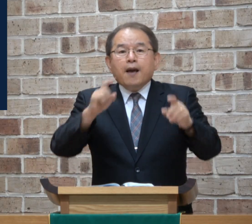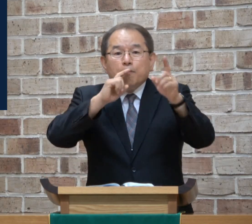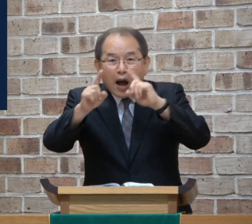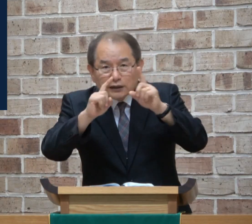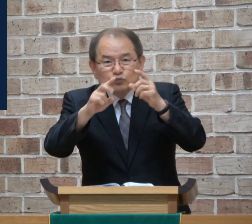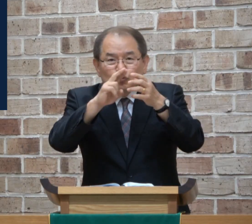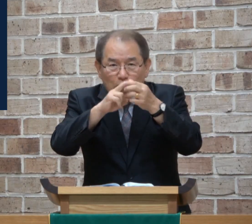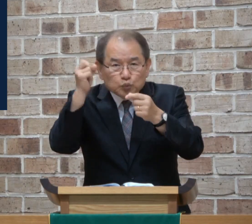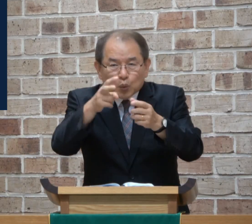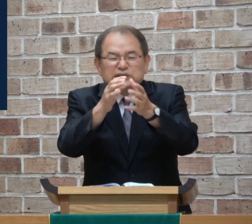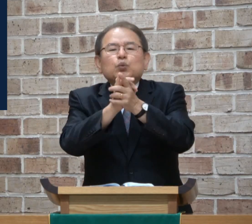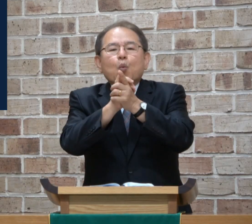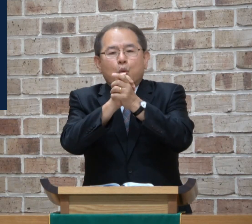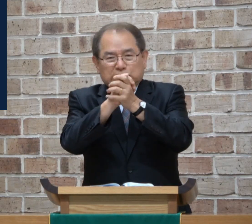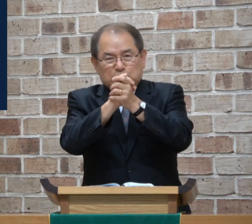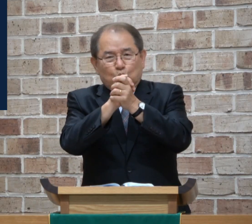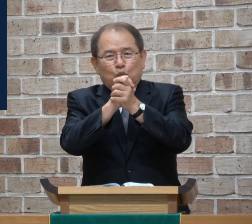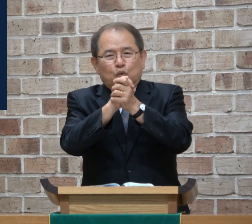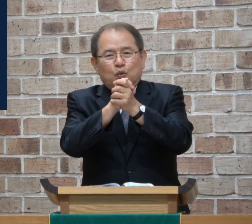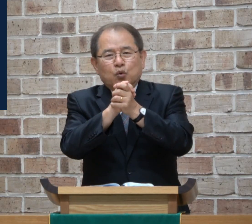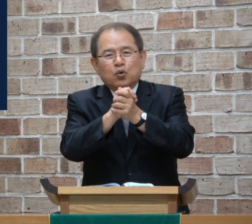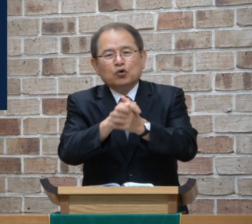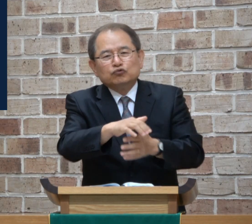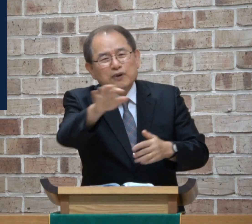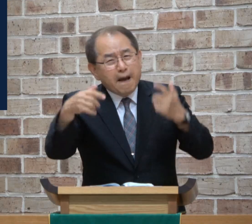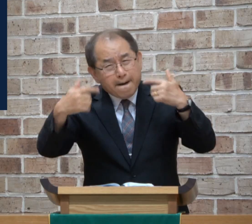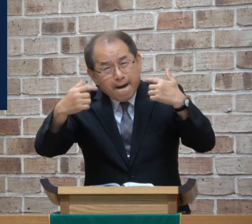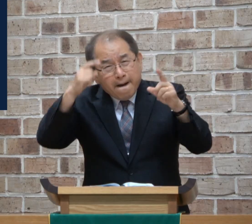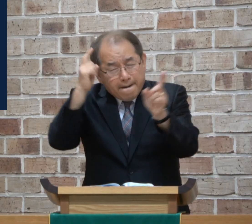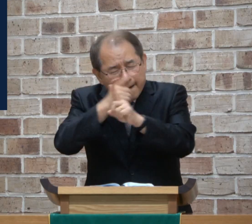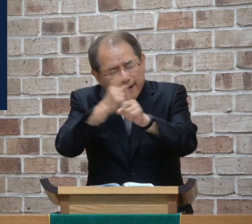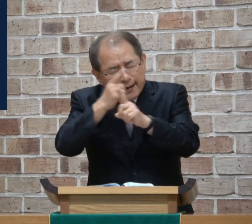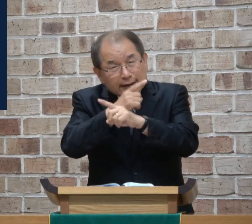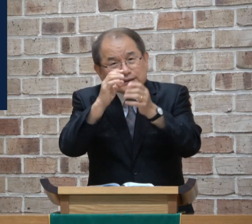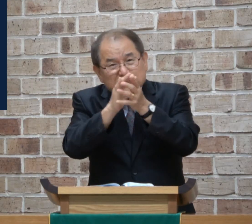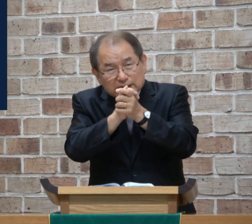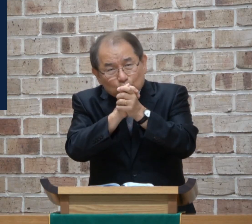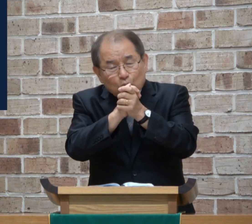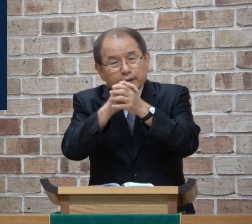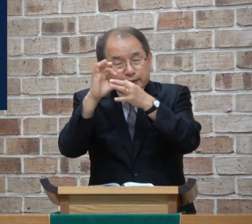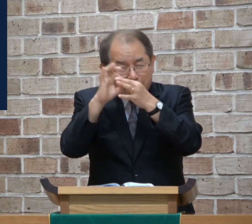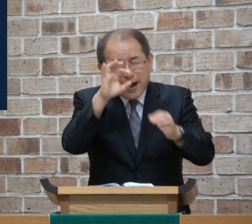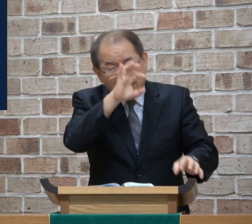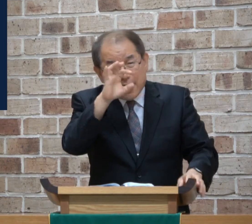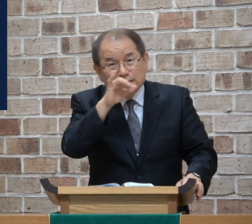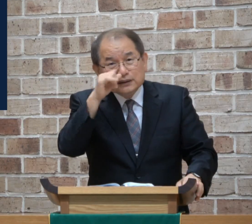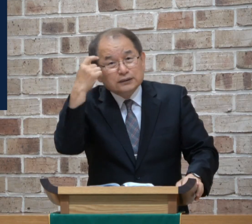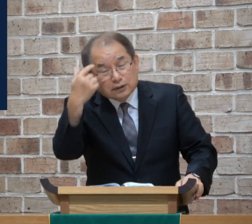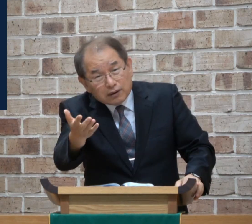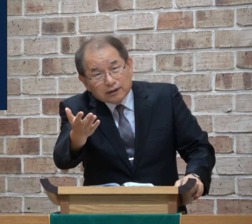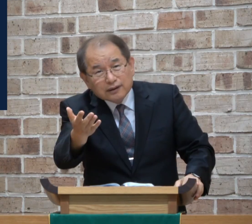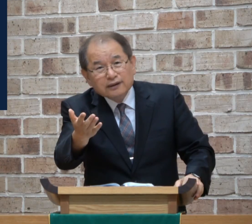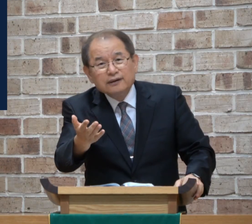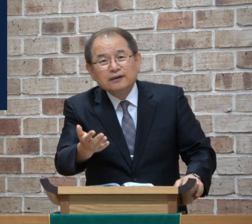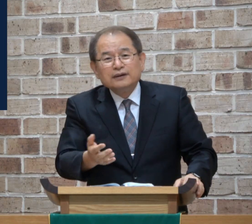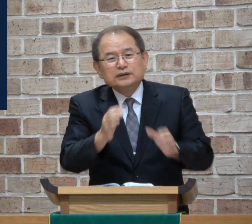삶이기 때문입니다. 그래서 말씀과 기도는 항상 매일매일 해야 되는 것이고 그것은 훈련입니다.